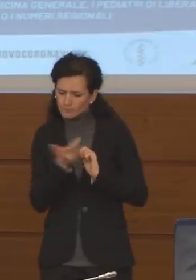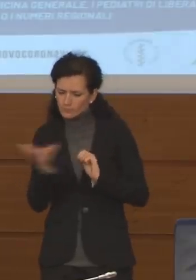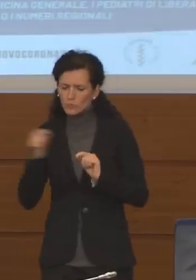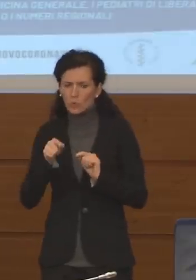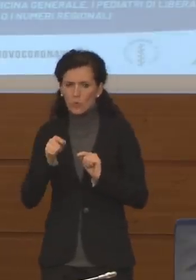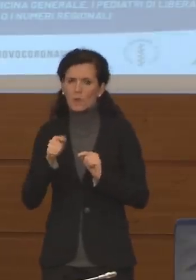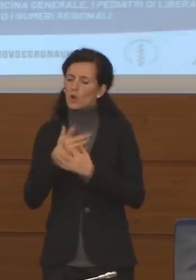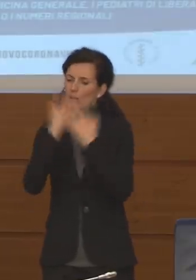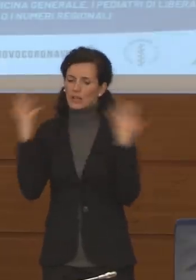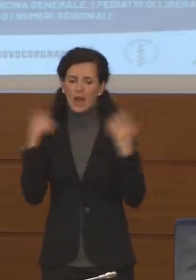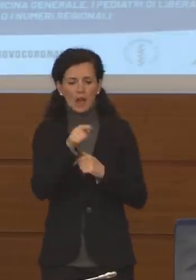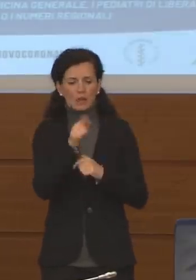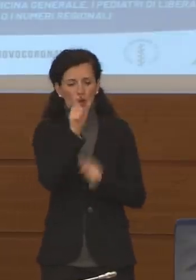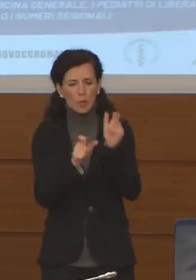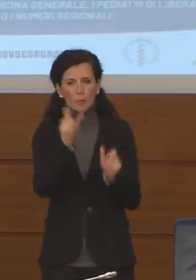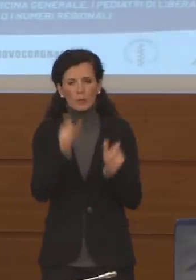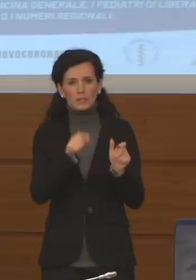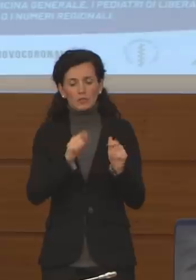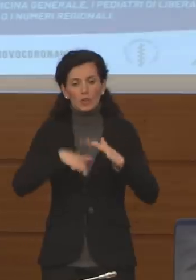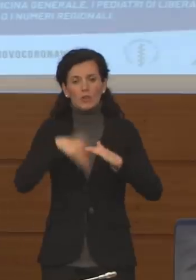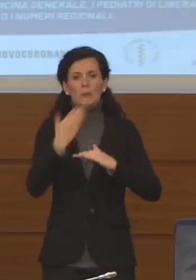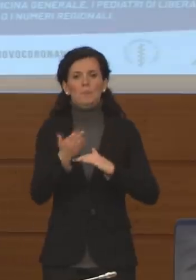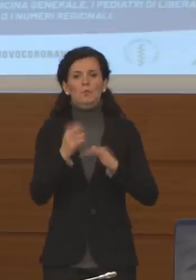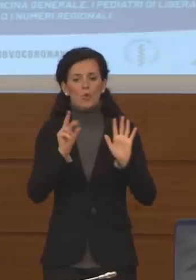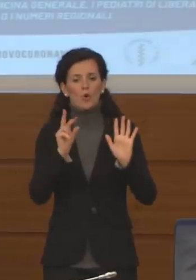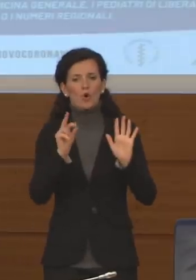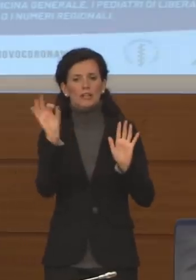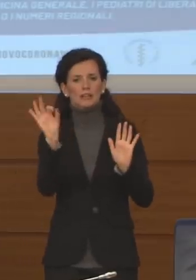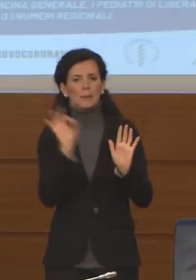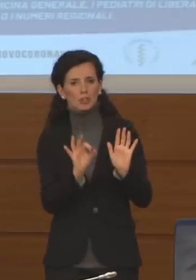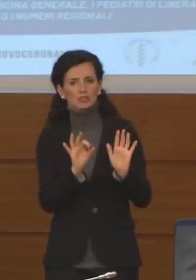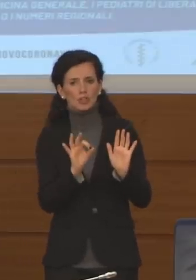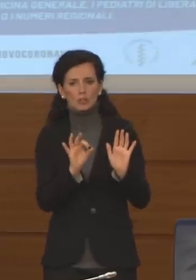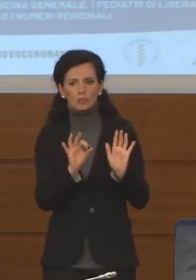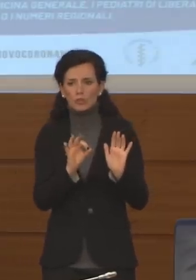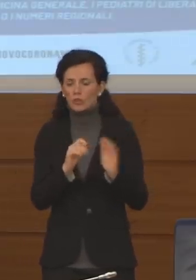persone che nell'ottanta più dell'ottanta per cento